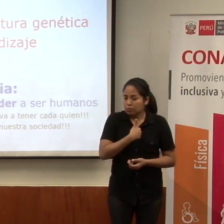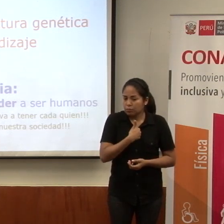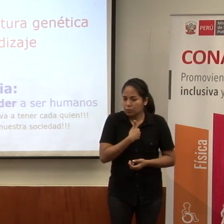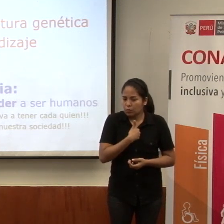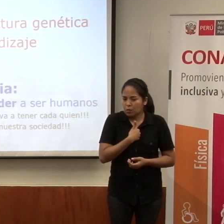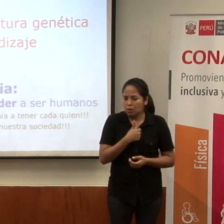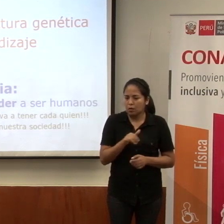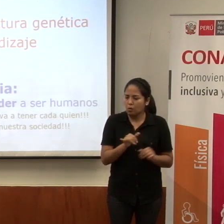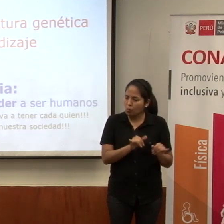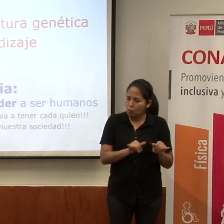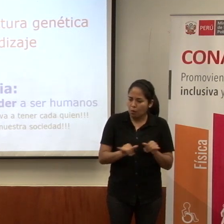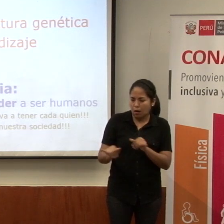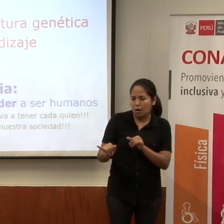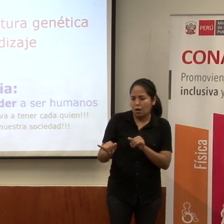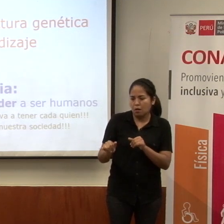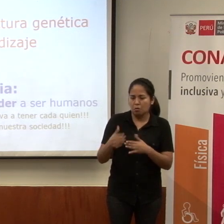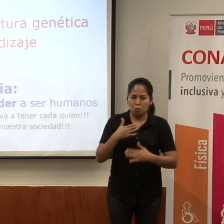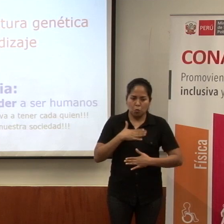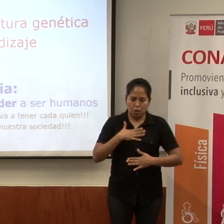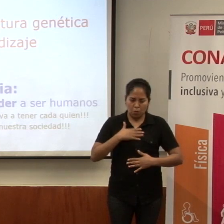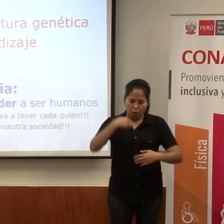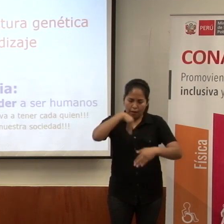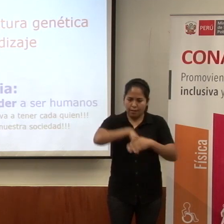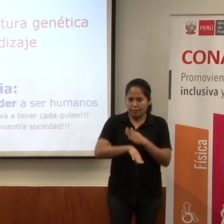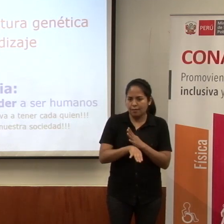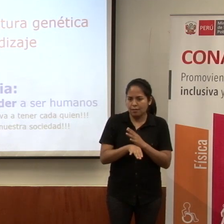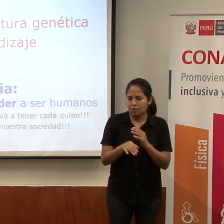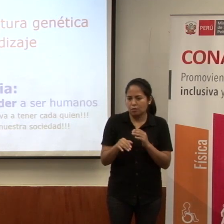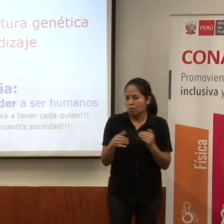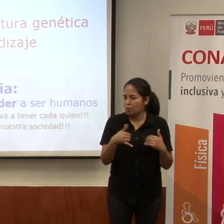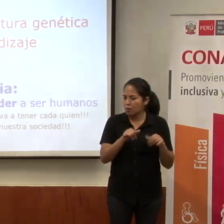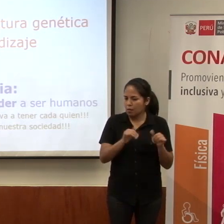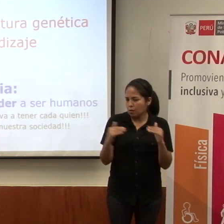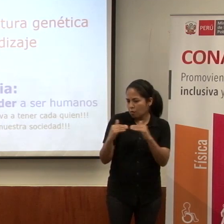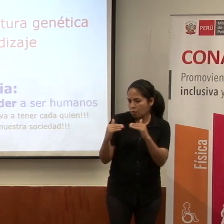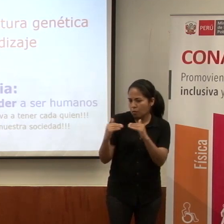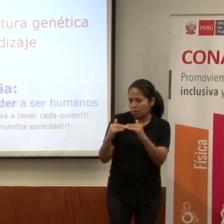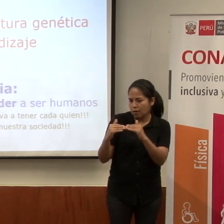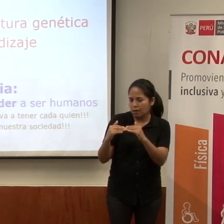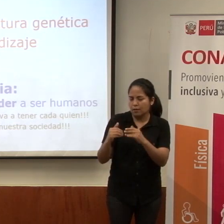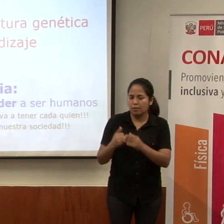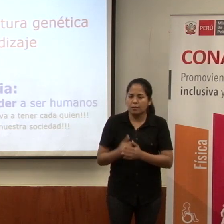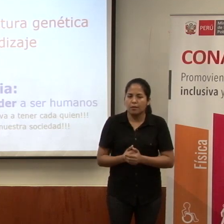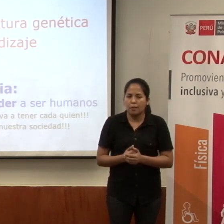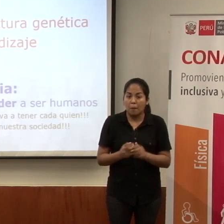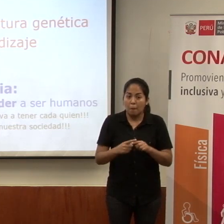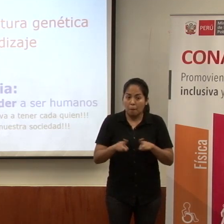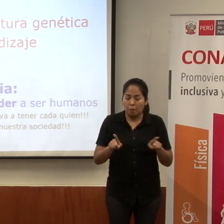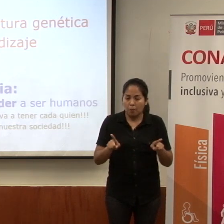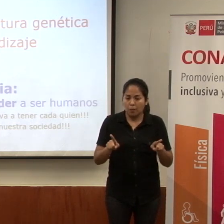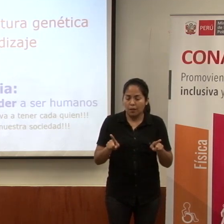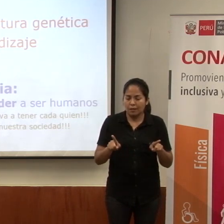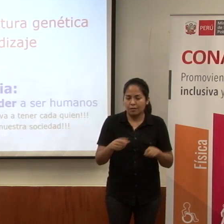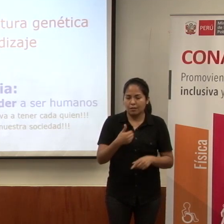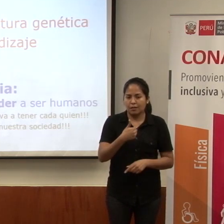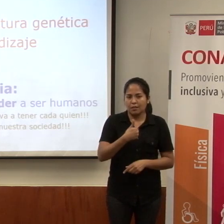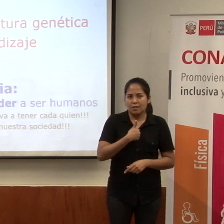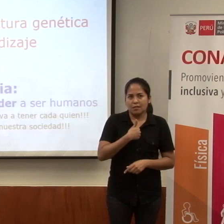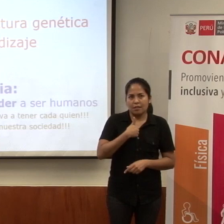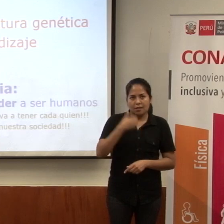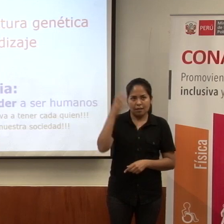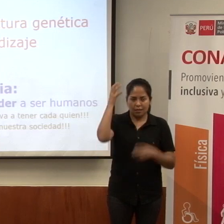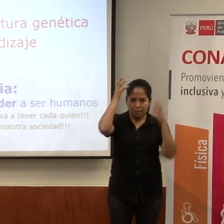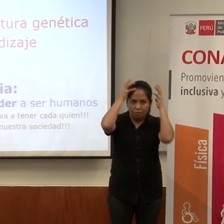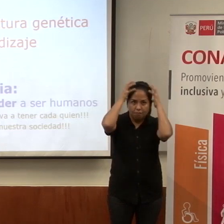los seres vivos somos un todo integrado y somos un ser que depende un órgano del otro, pero sin duda que lo que nos diferencia es el